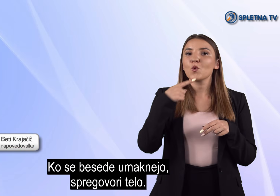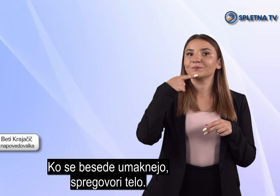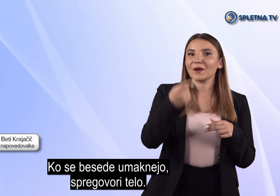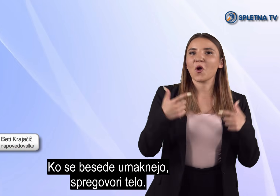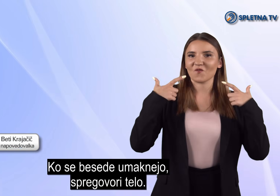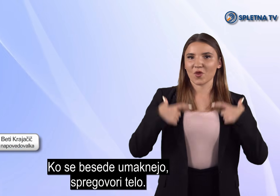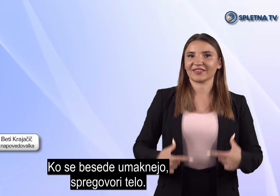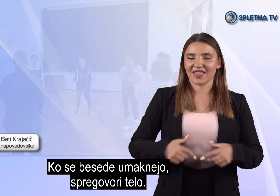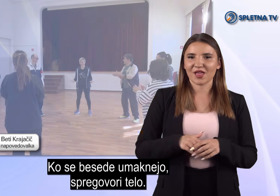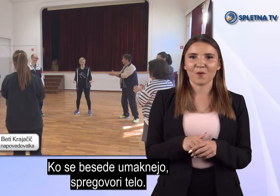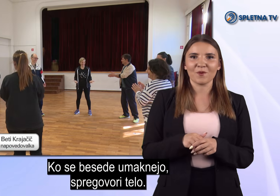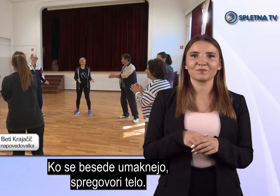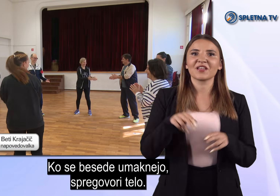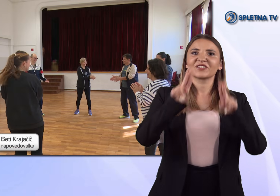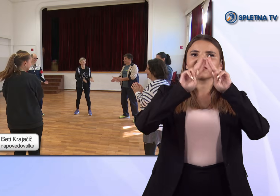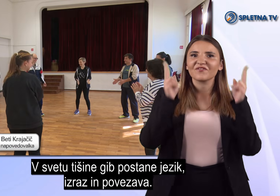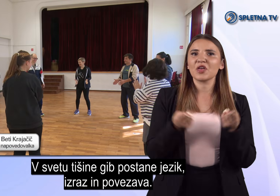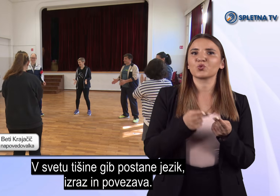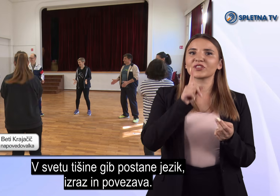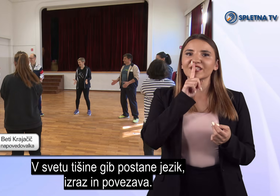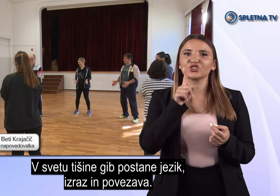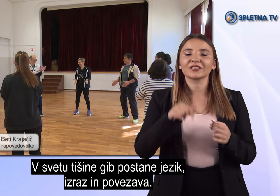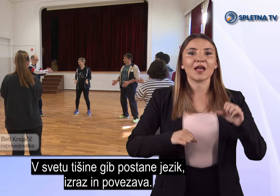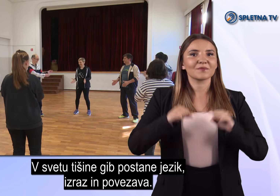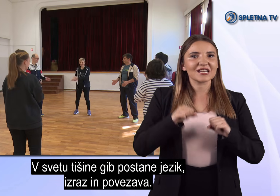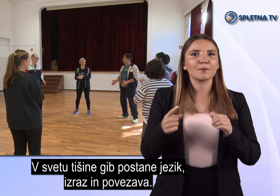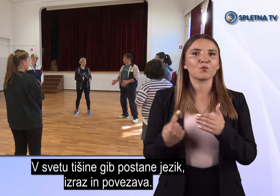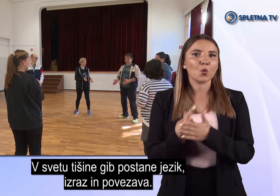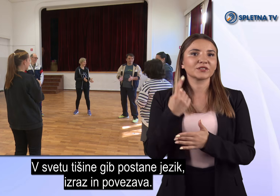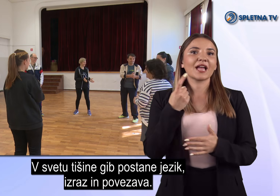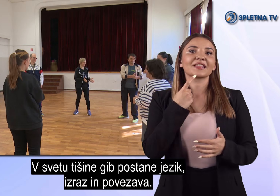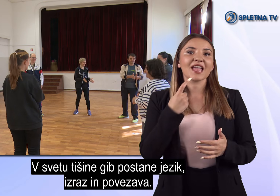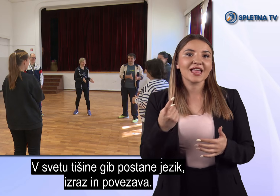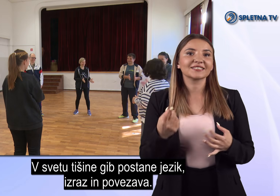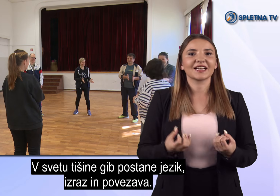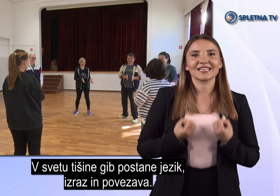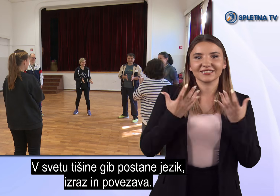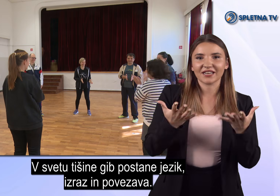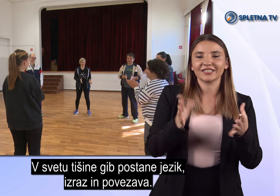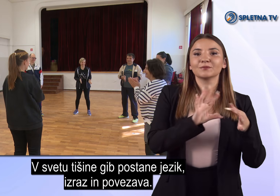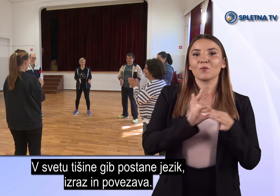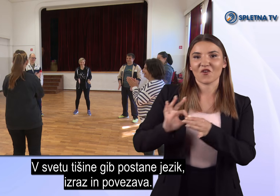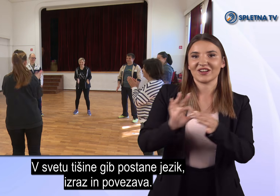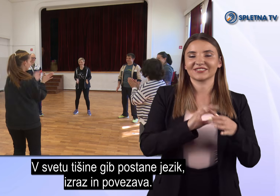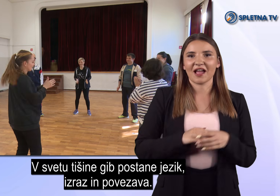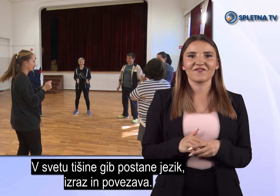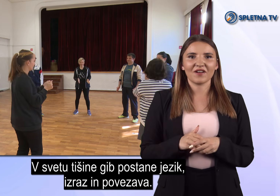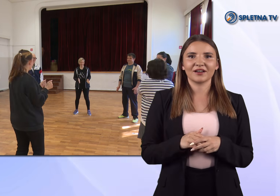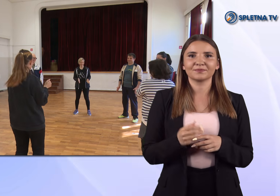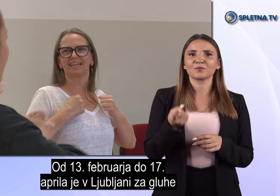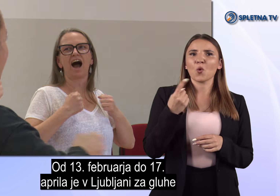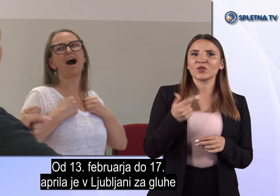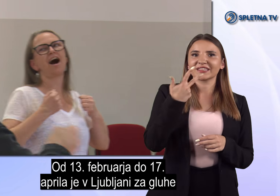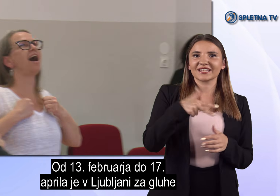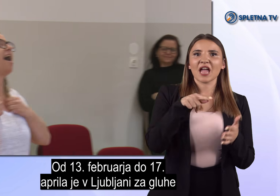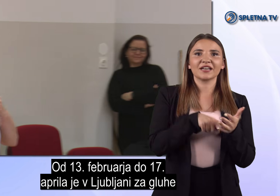Ko se besede umaknejo, spregovori telo. V svetu tišine gib postane jezik, izraz in povezava.